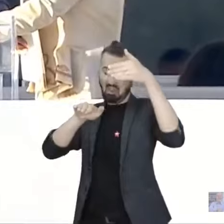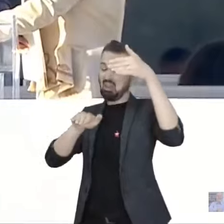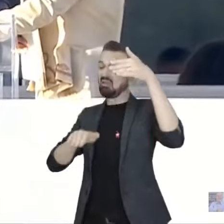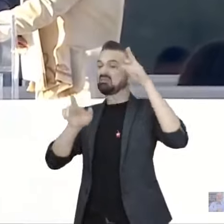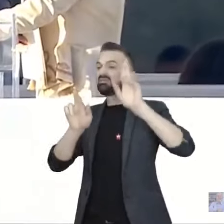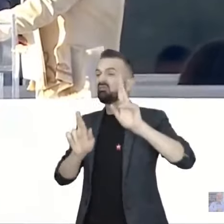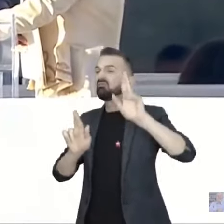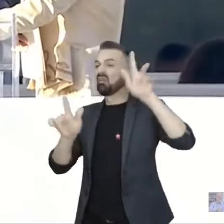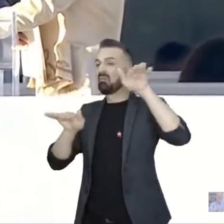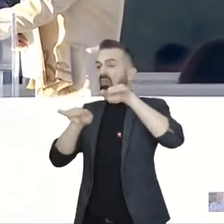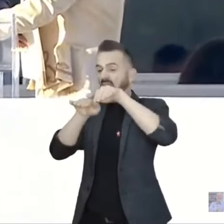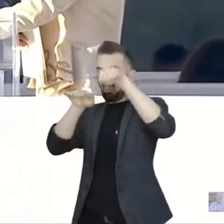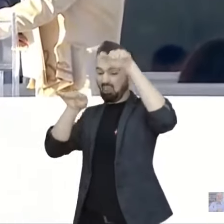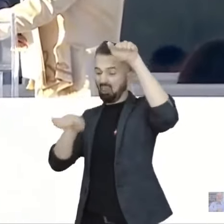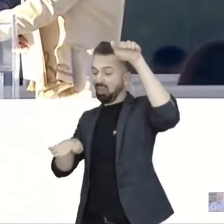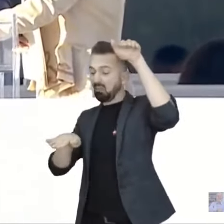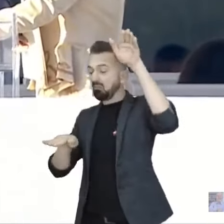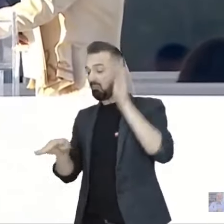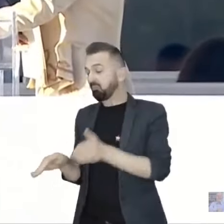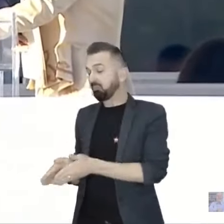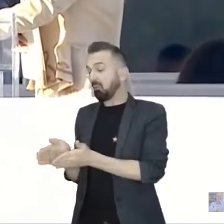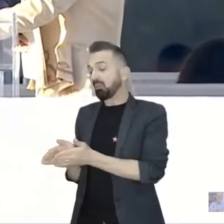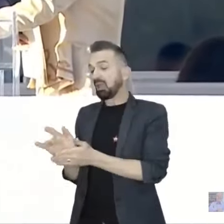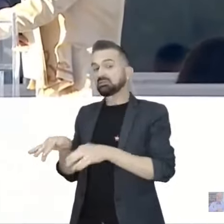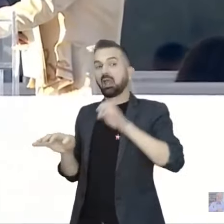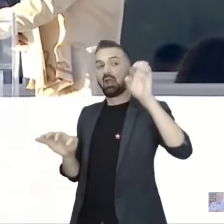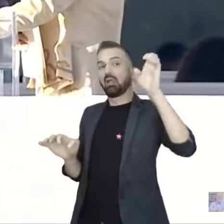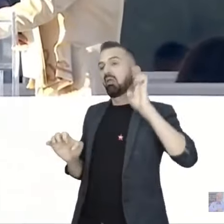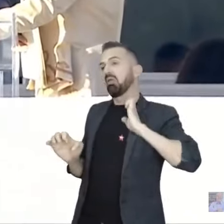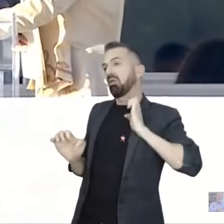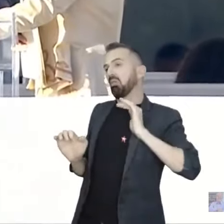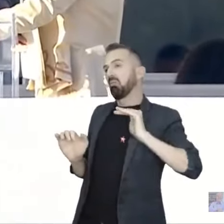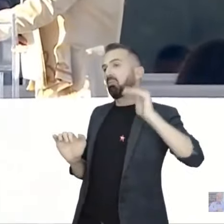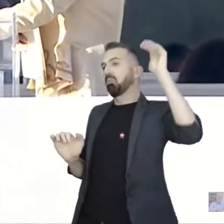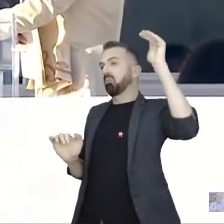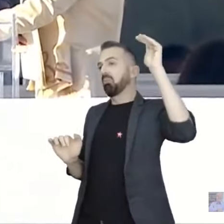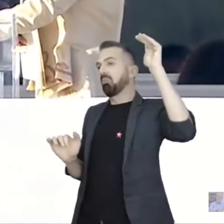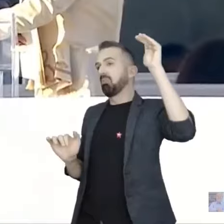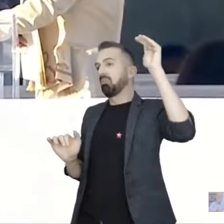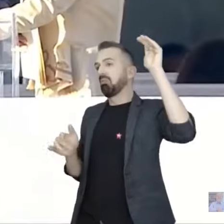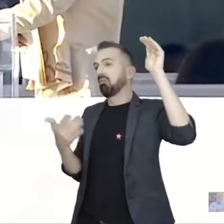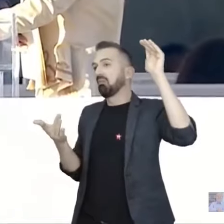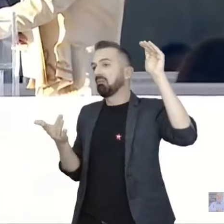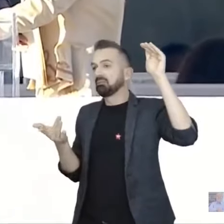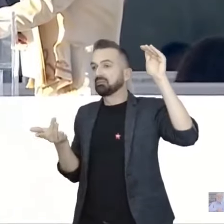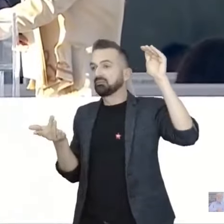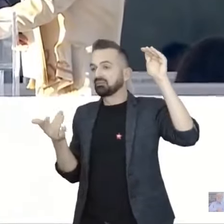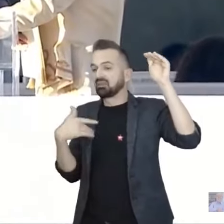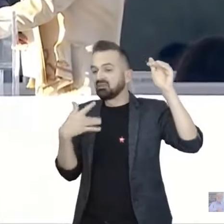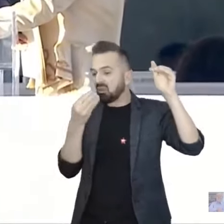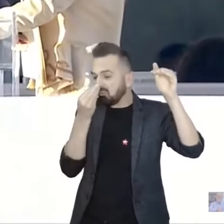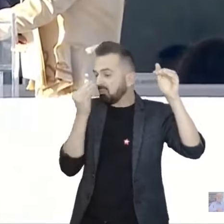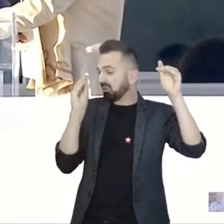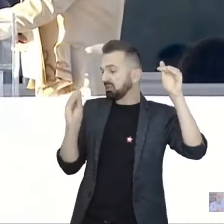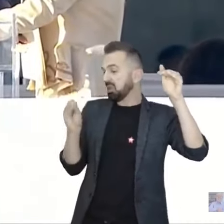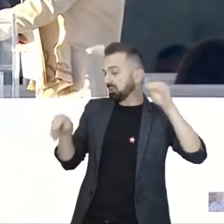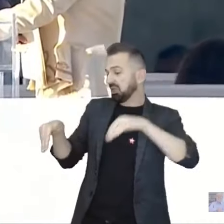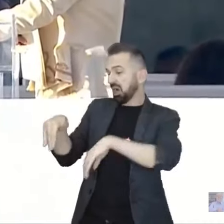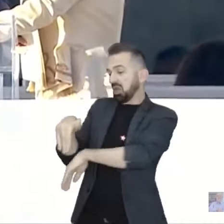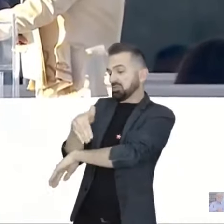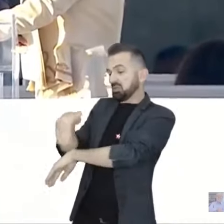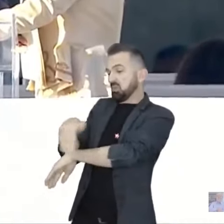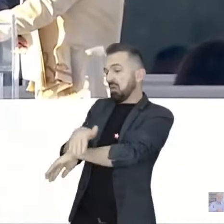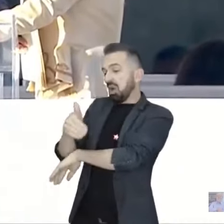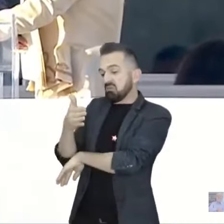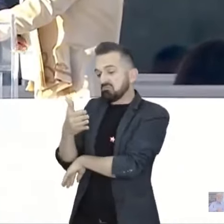do mundo. Há muito tempo, não víamos tamanho abandono e desalento nas ruas. Mães